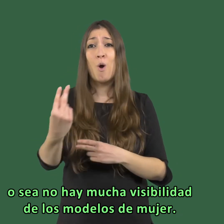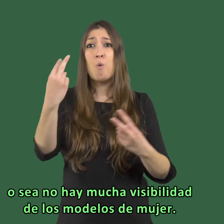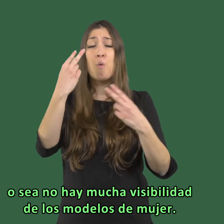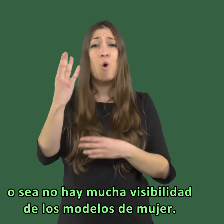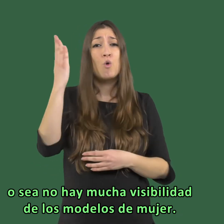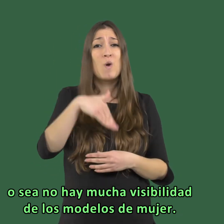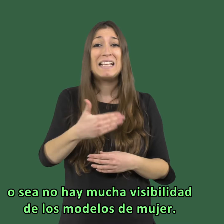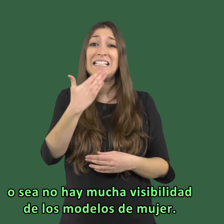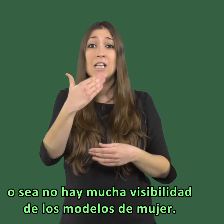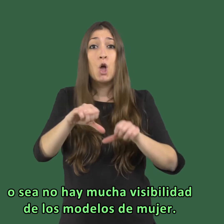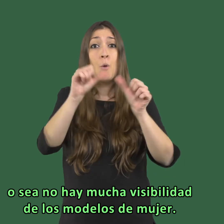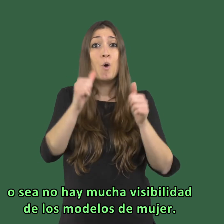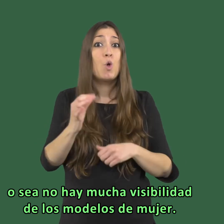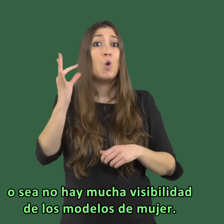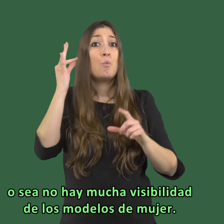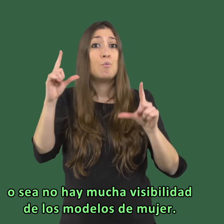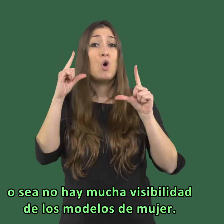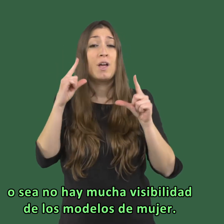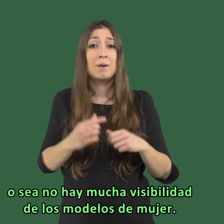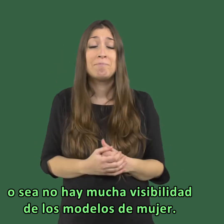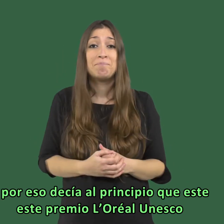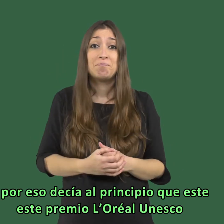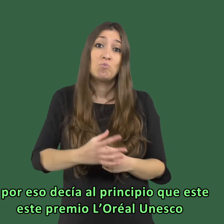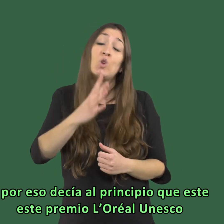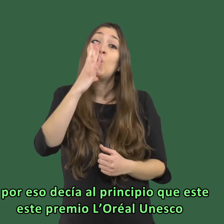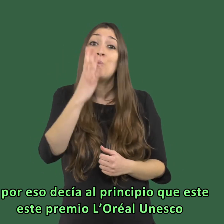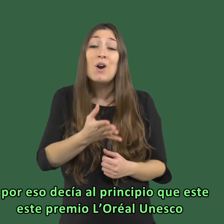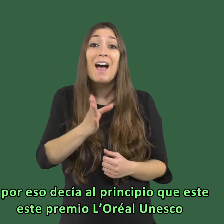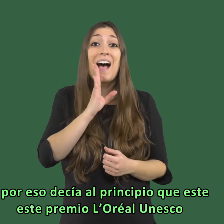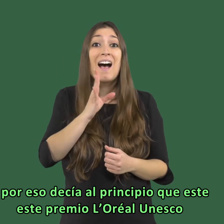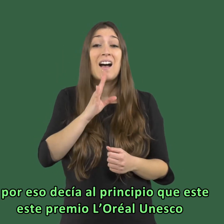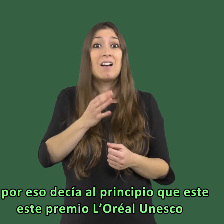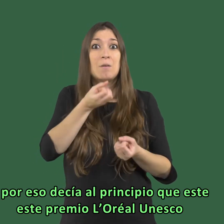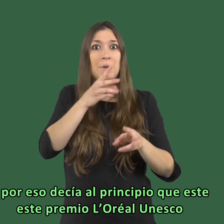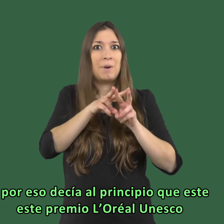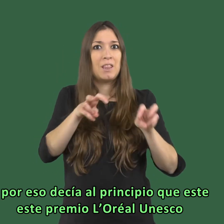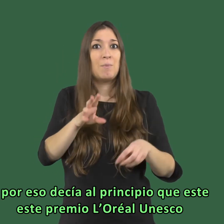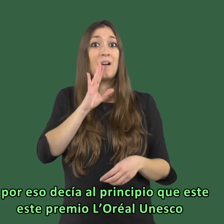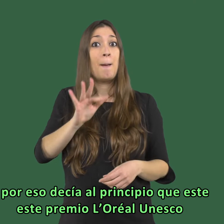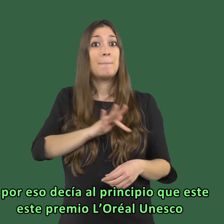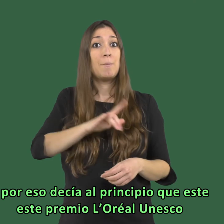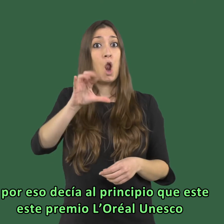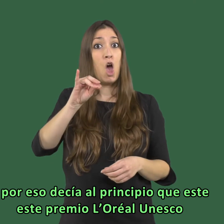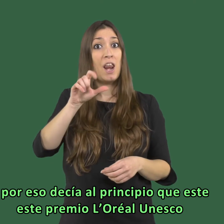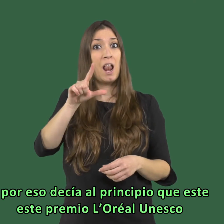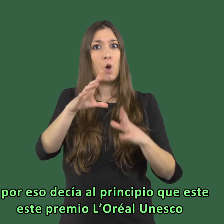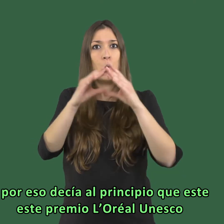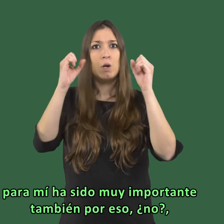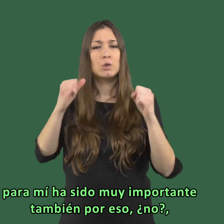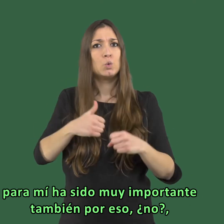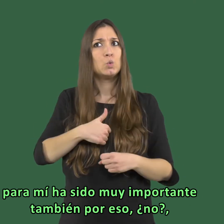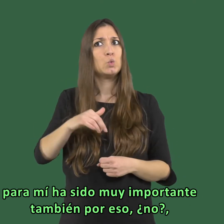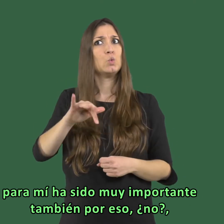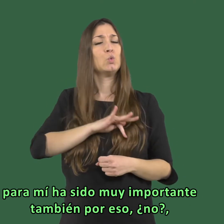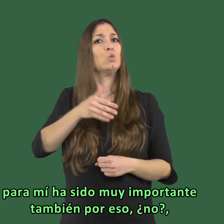mucha visibilidad de los modelos de mujer, ¿no? Y por eso decía al principio que este premio L'Oréal UNESCO para mí ha